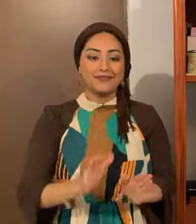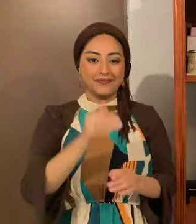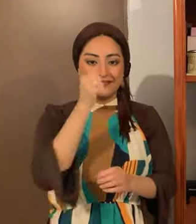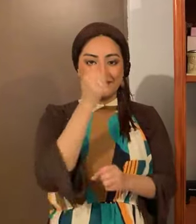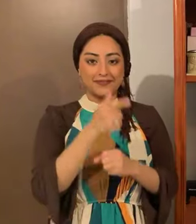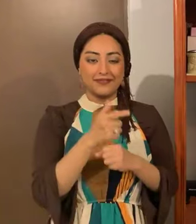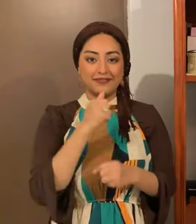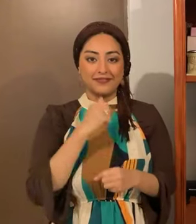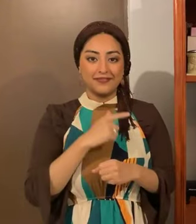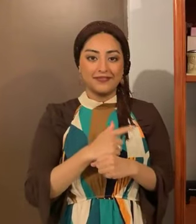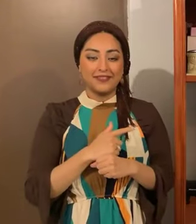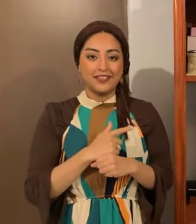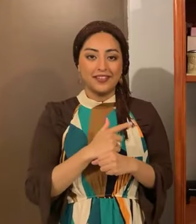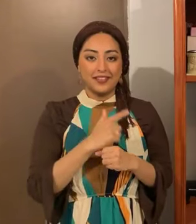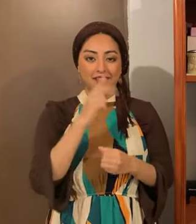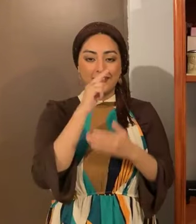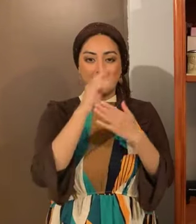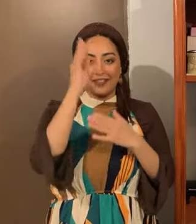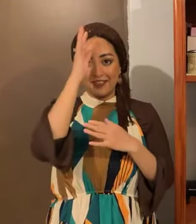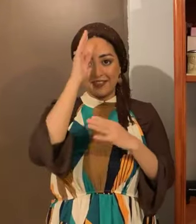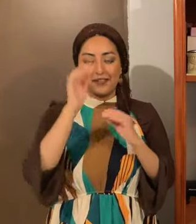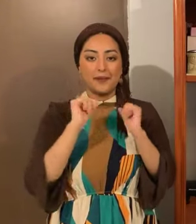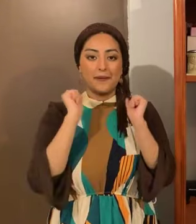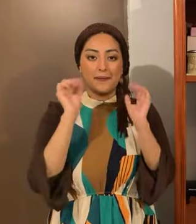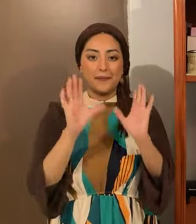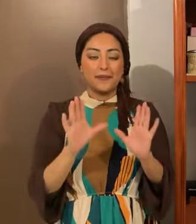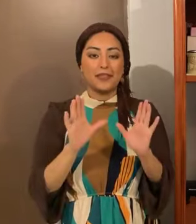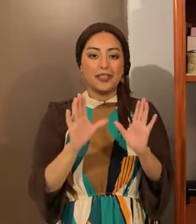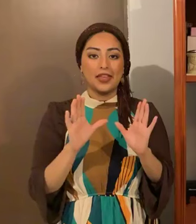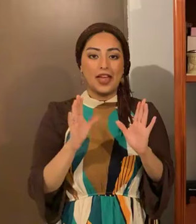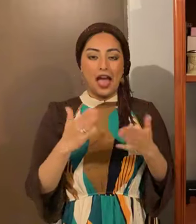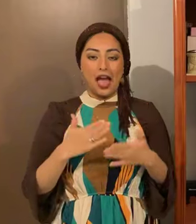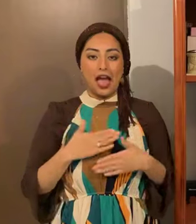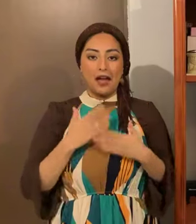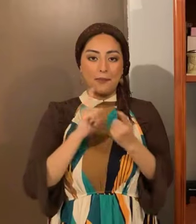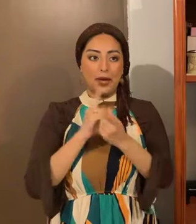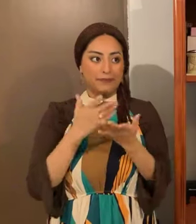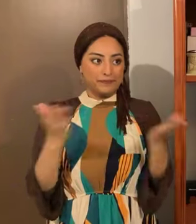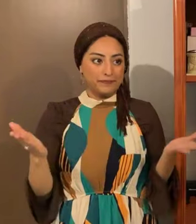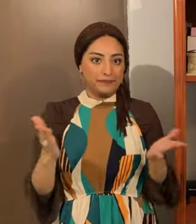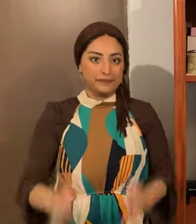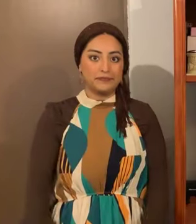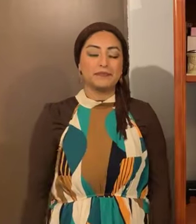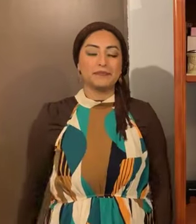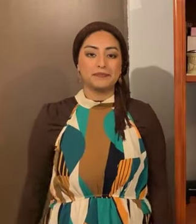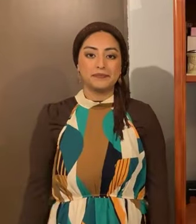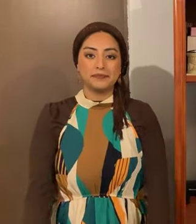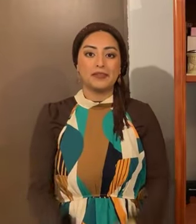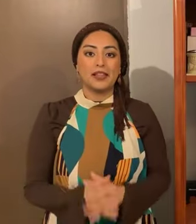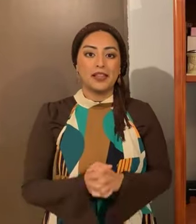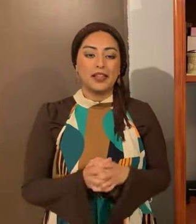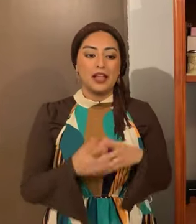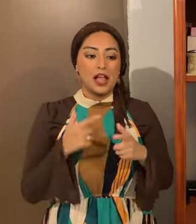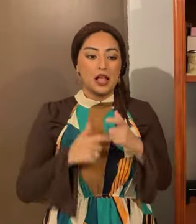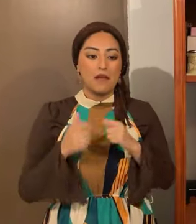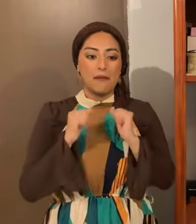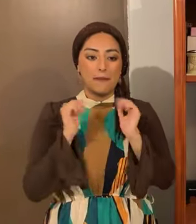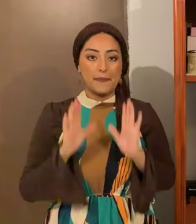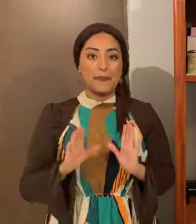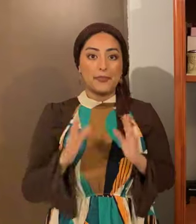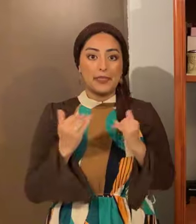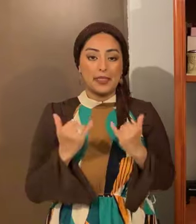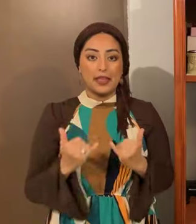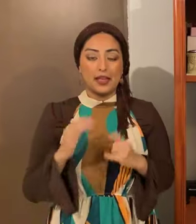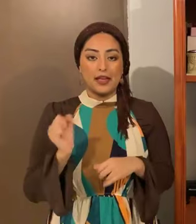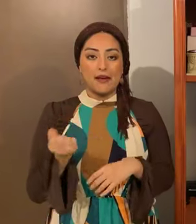Ajín y Hayot, que el Eterno les bendiga, les guarde, toda la va, gusto de saludarles. Qué bueno que ya estamos aquí reunidos, es una gran bendición en este